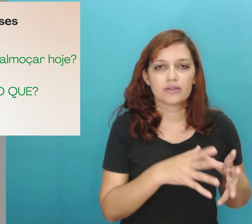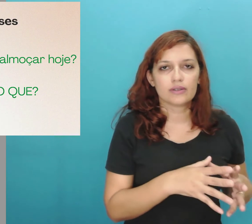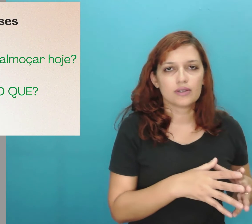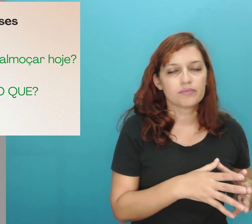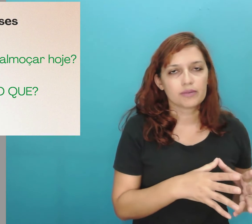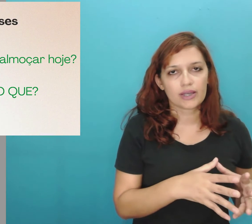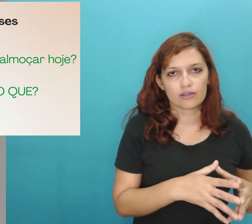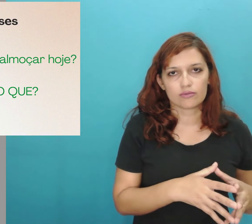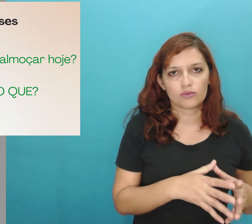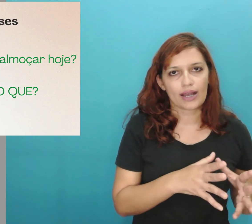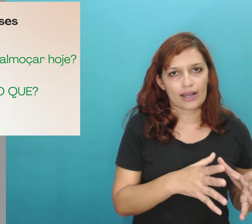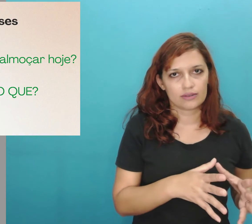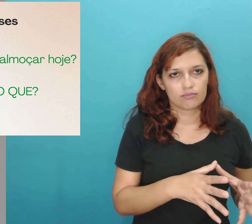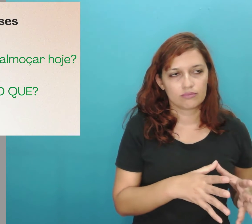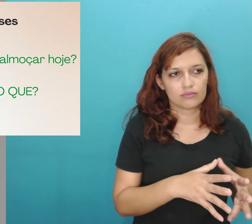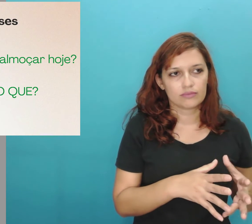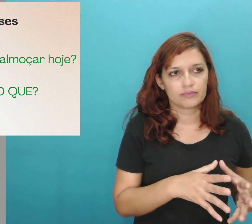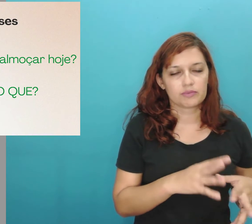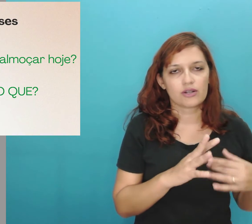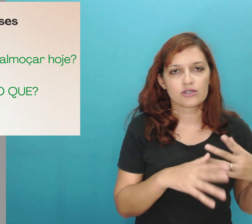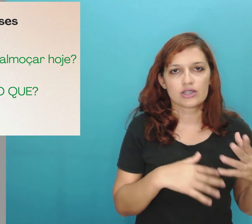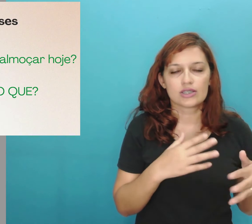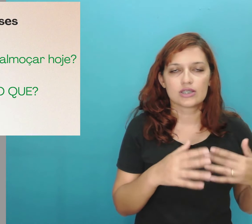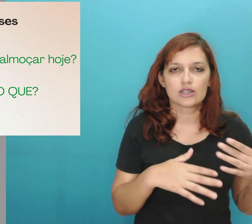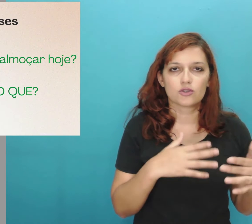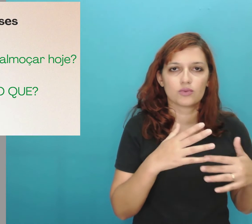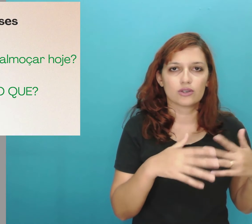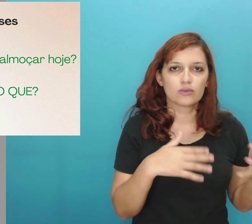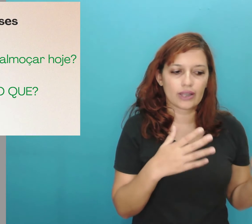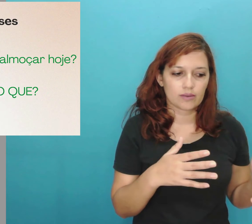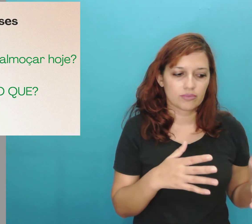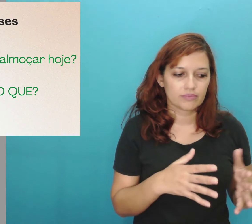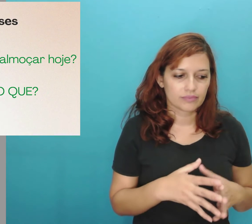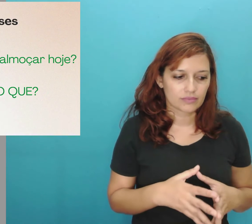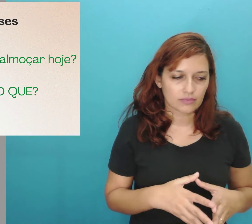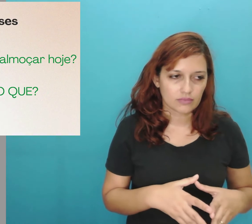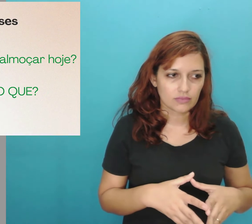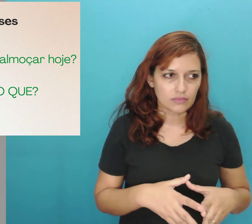em primeiro lugar. Primeiro a gente se situa no tempo,